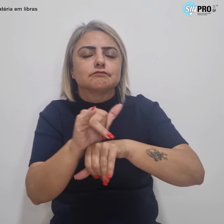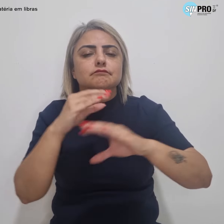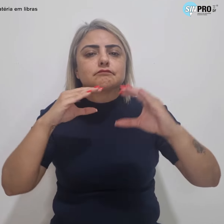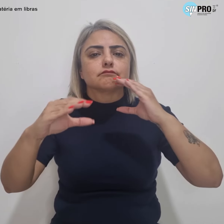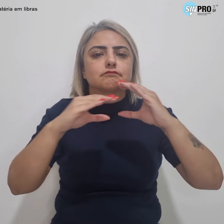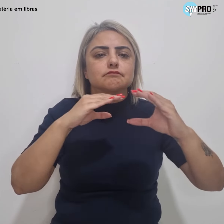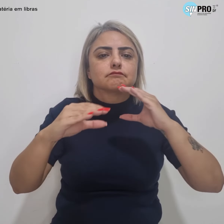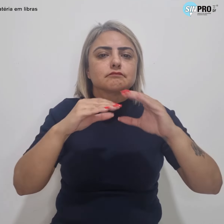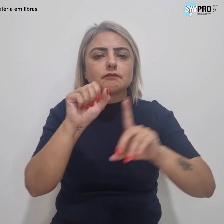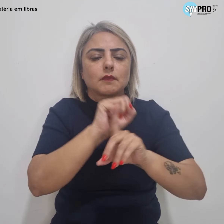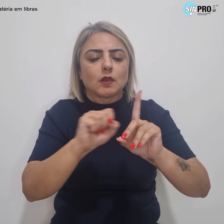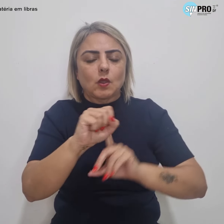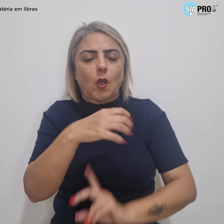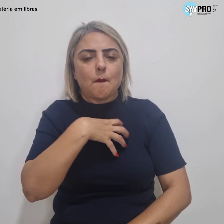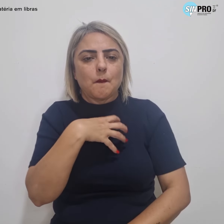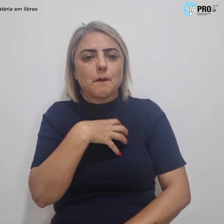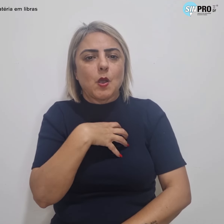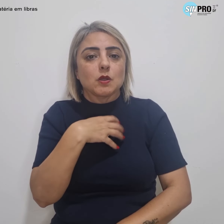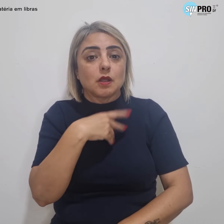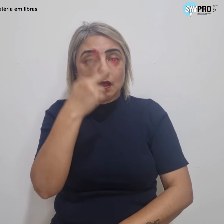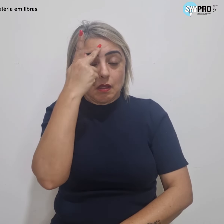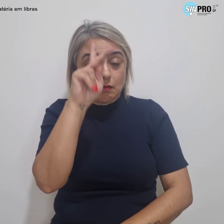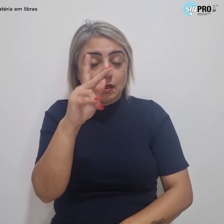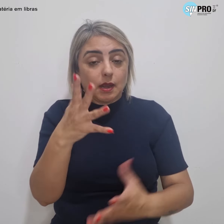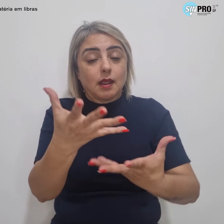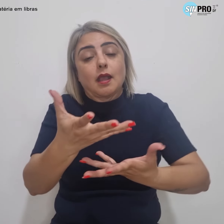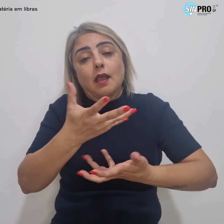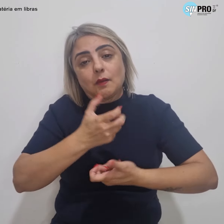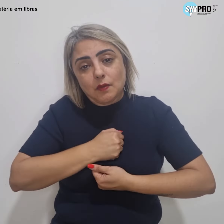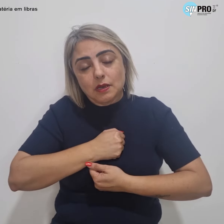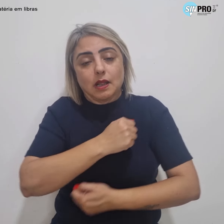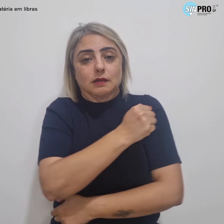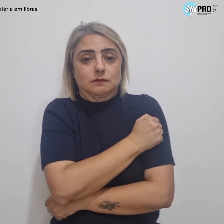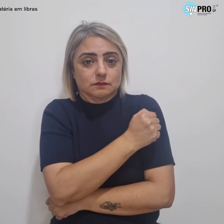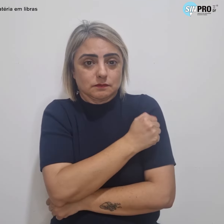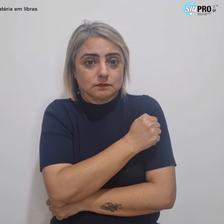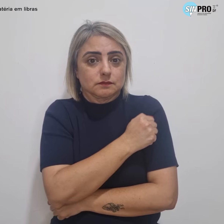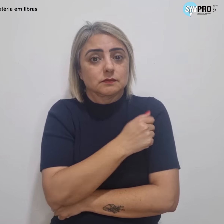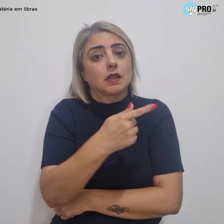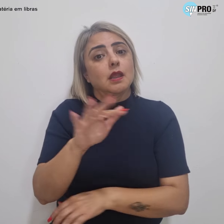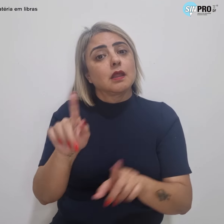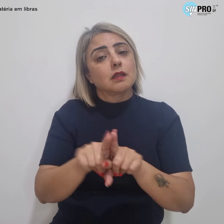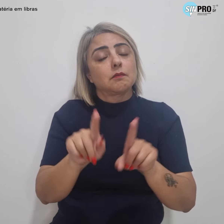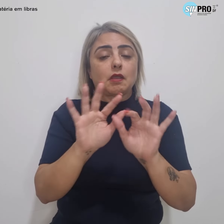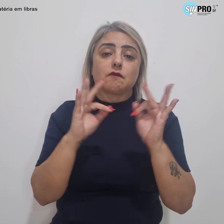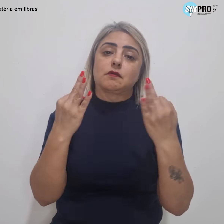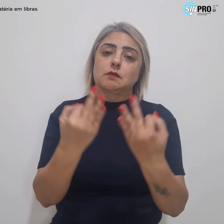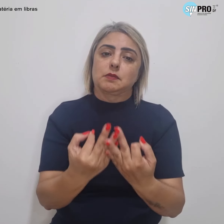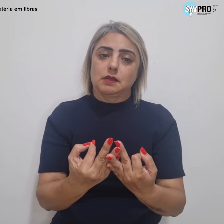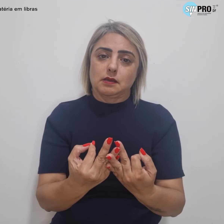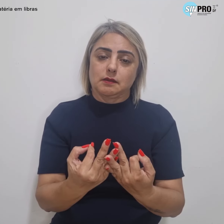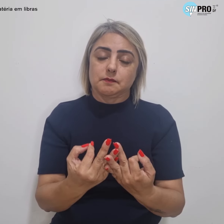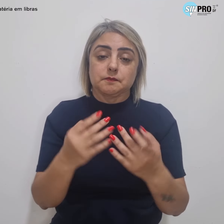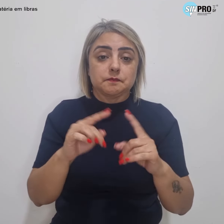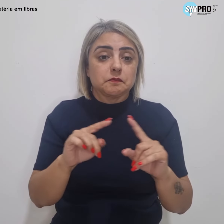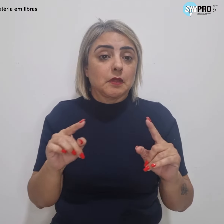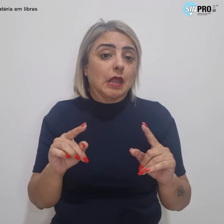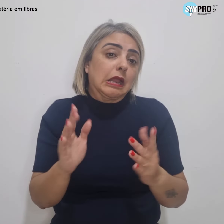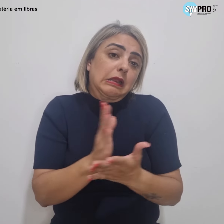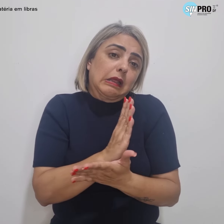socioemocional para acolher os alunos e seus familiares. Embora nem todas as